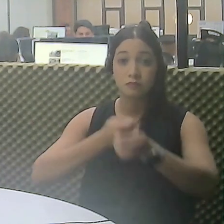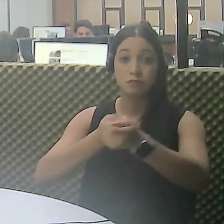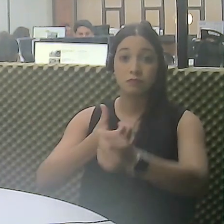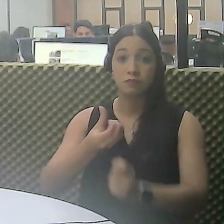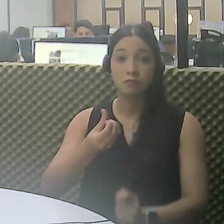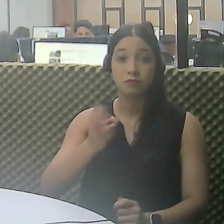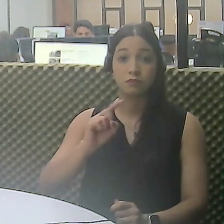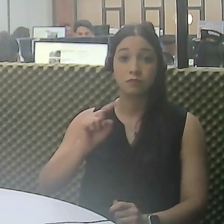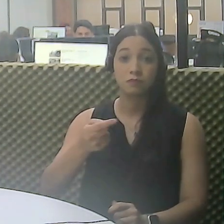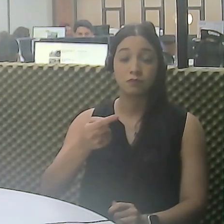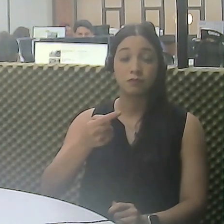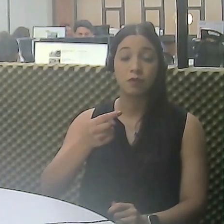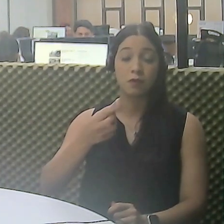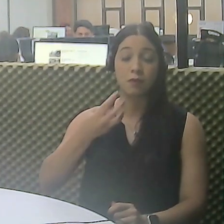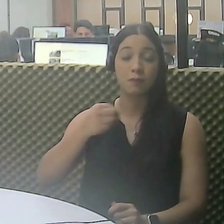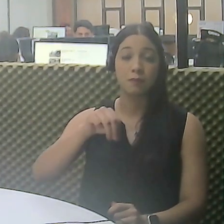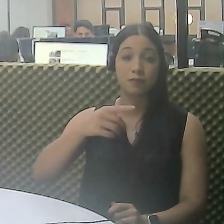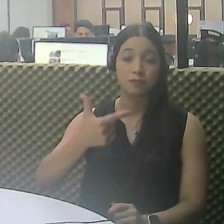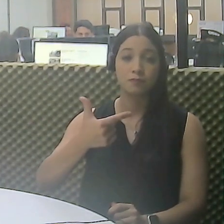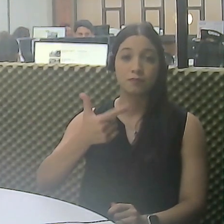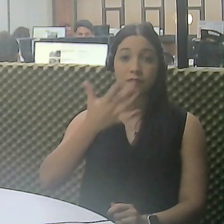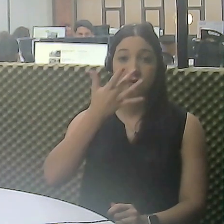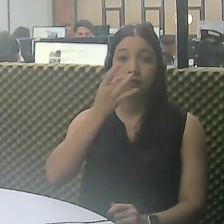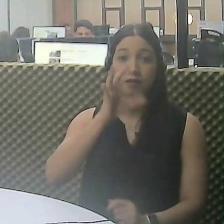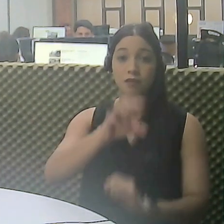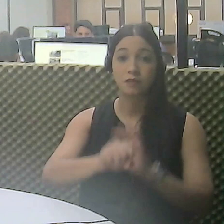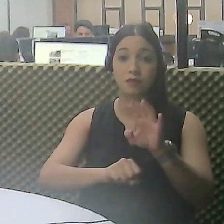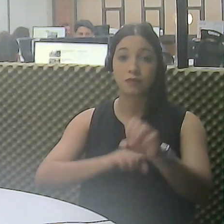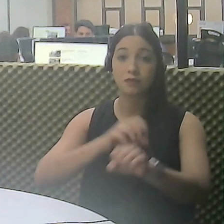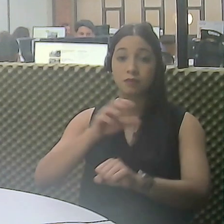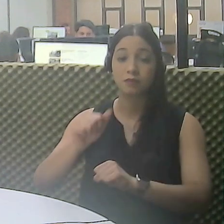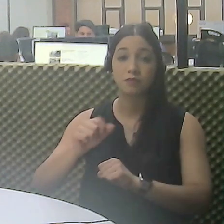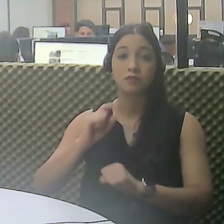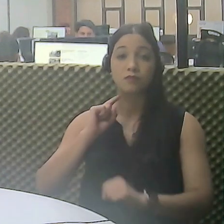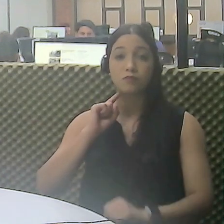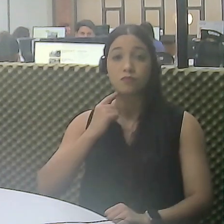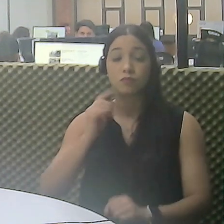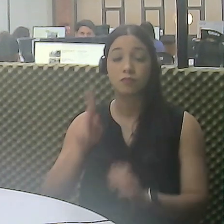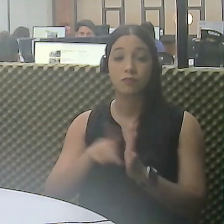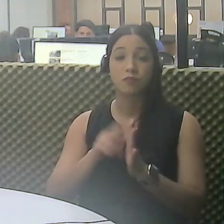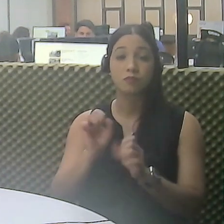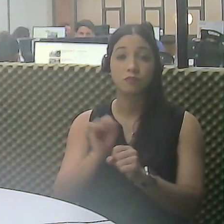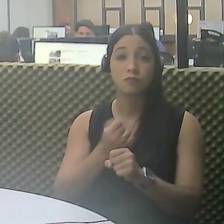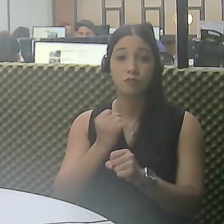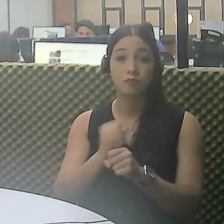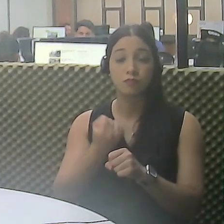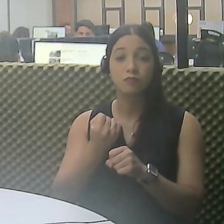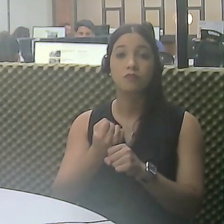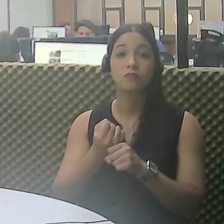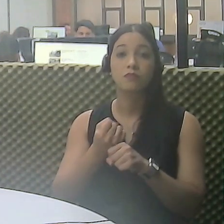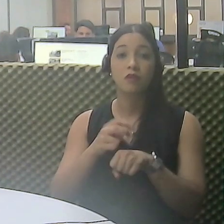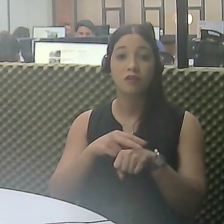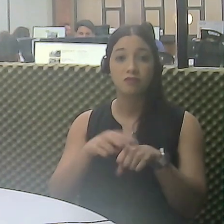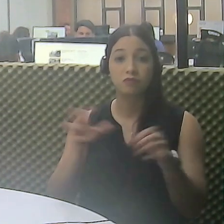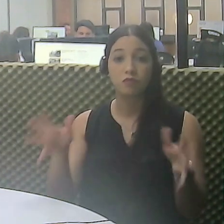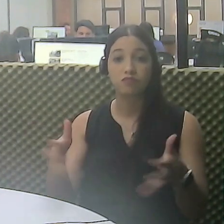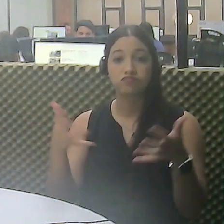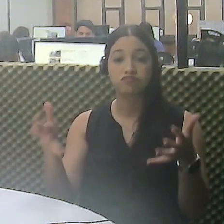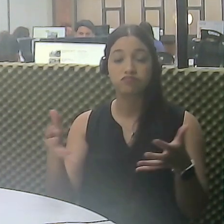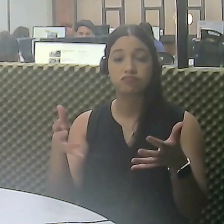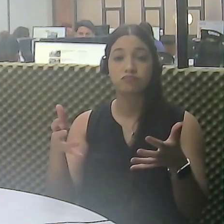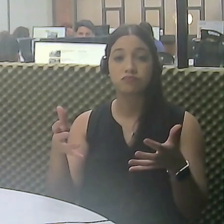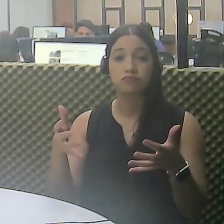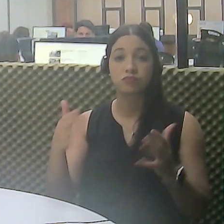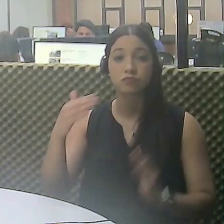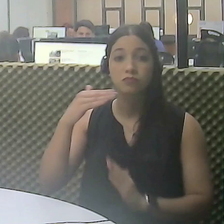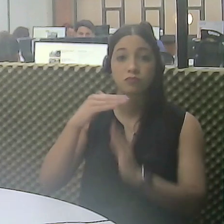metros quadrados. A coleta de materiais descartados entre resíduos da construção civil, massa verde e volumosos, alcançou a